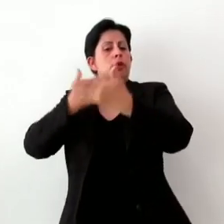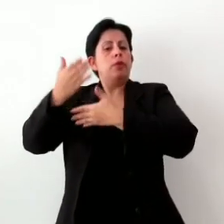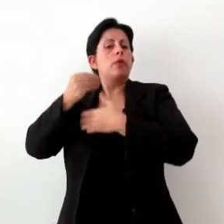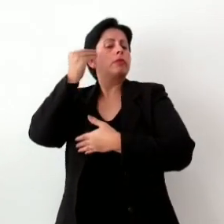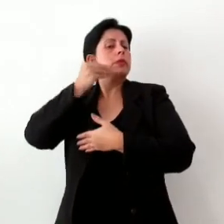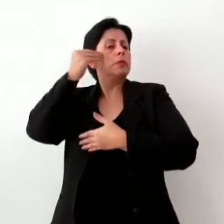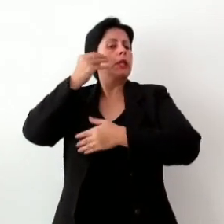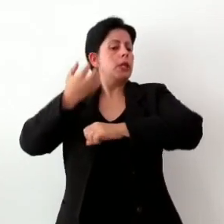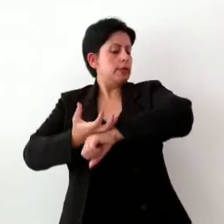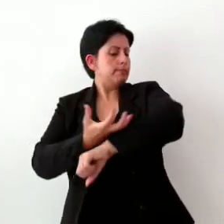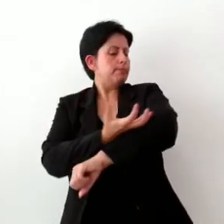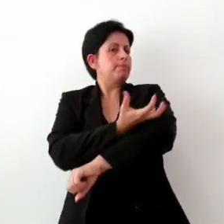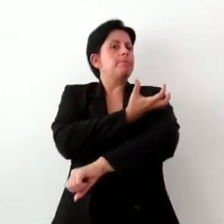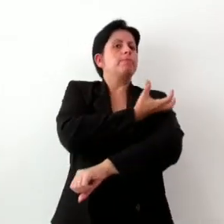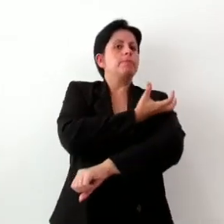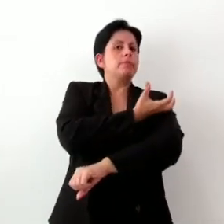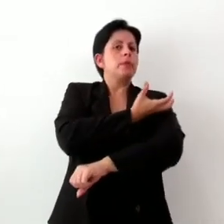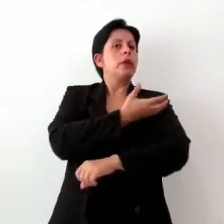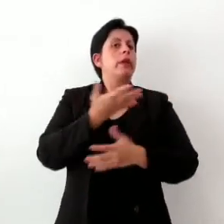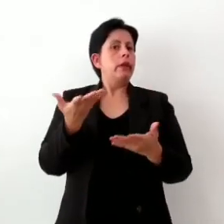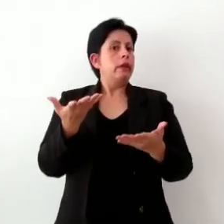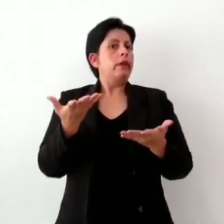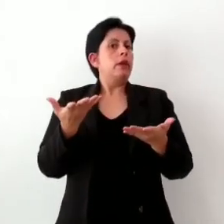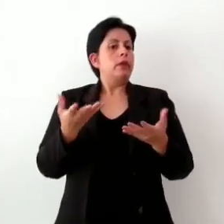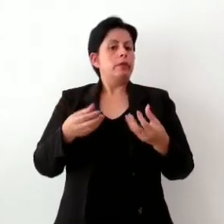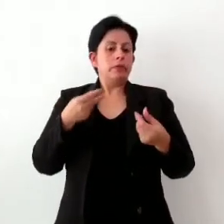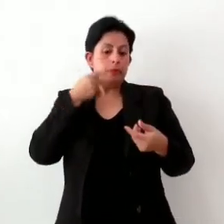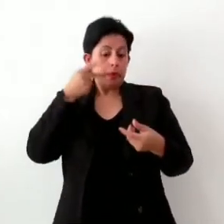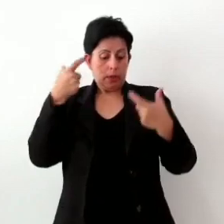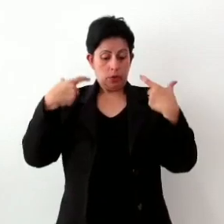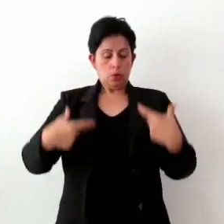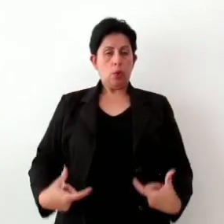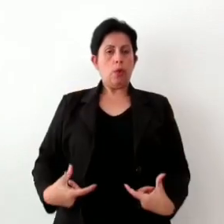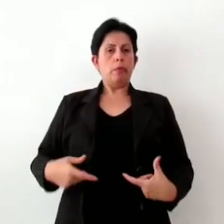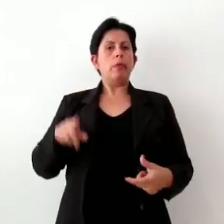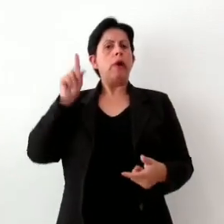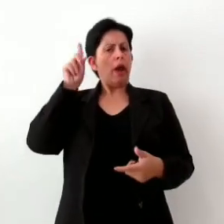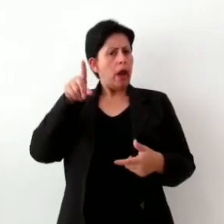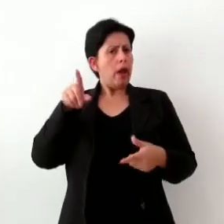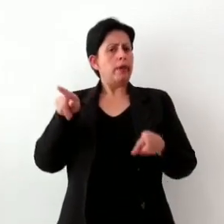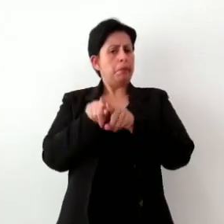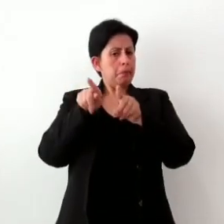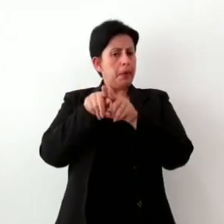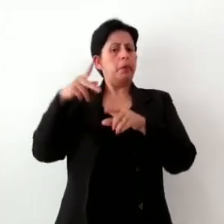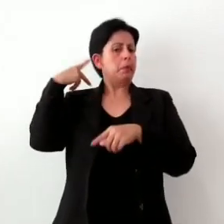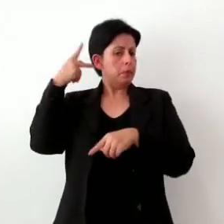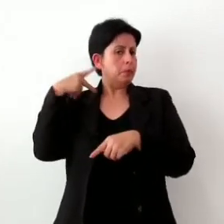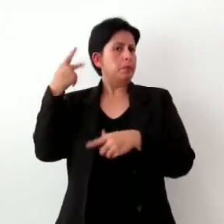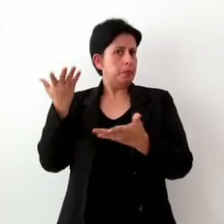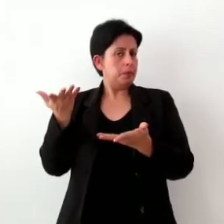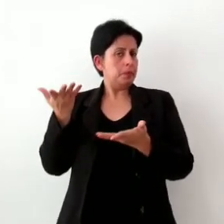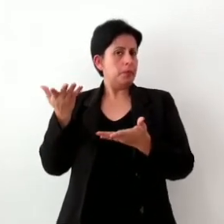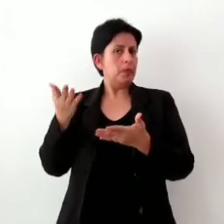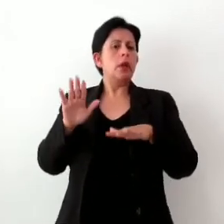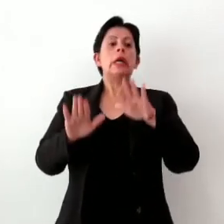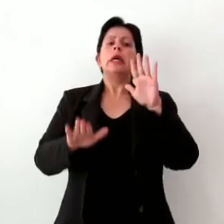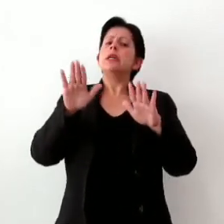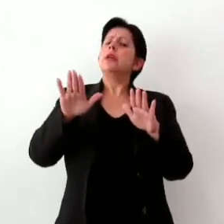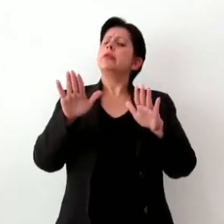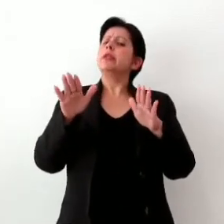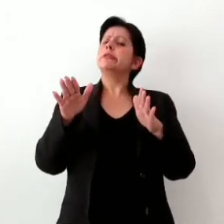experiências sensoriais, né? Então, mais uma vez, né, falando do corpo, o corpo é político também, né? Bom, então